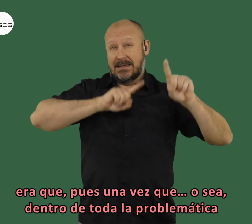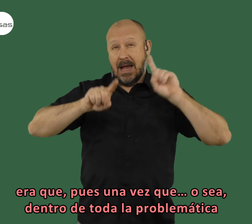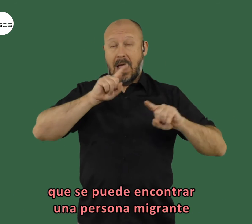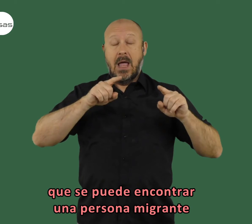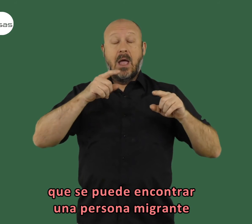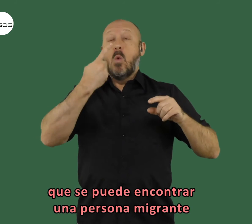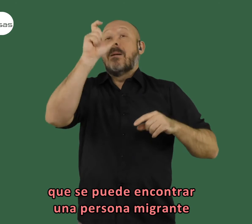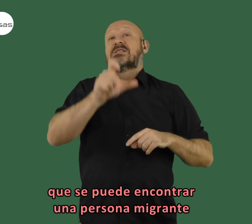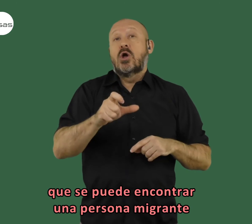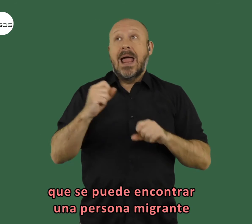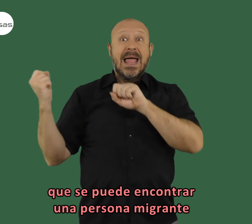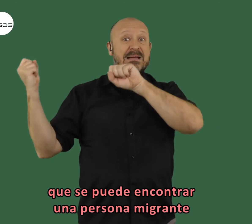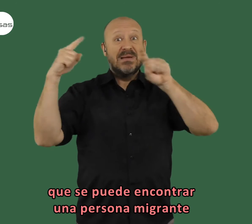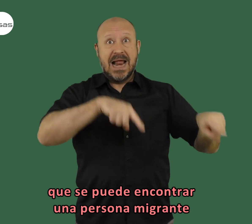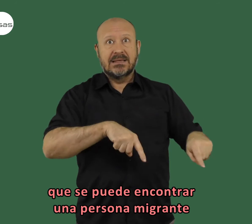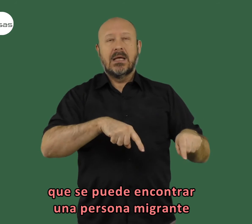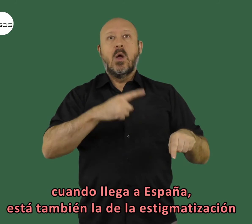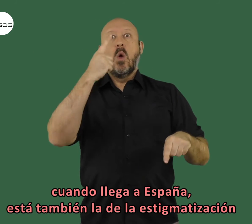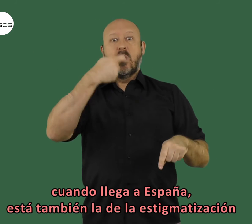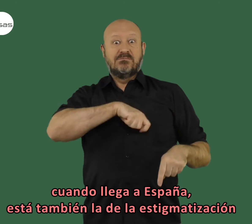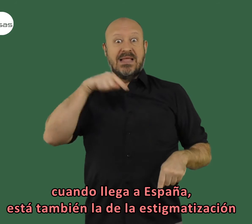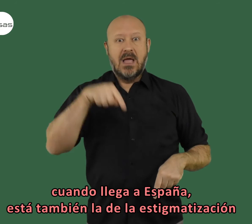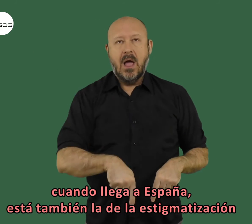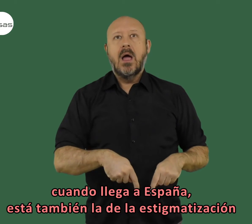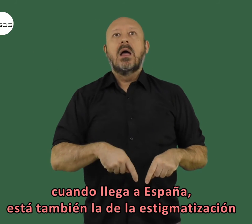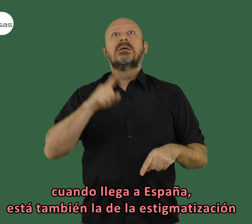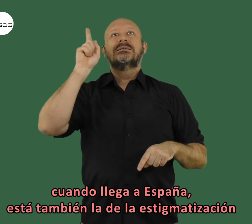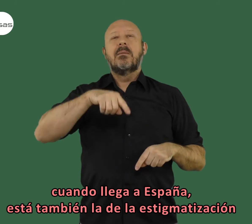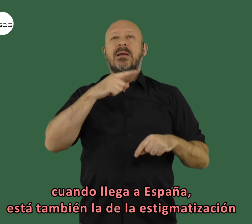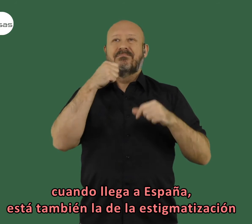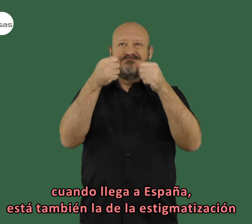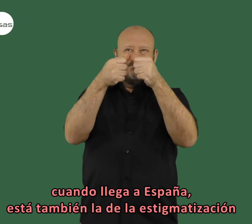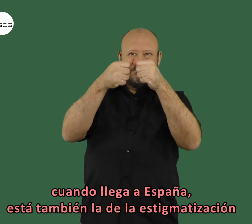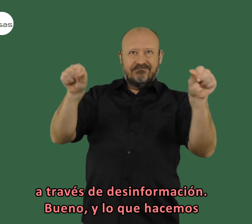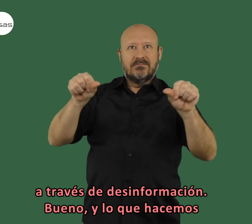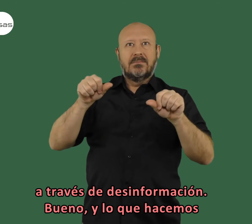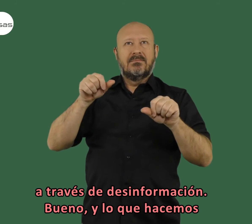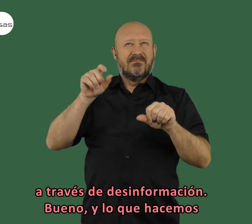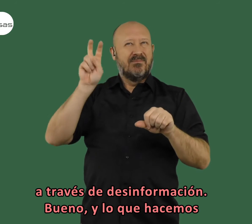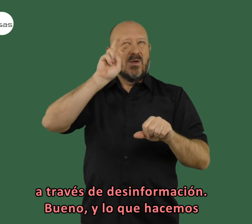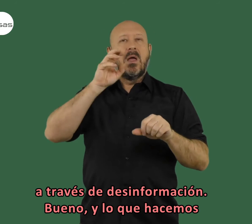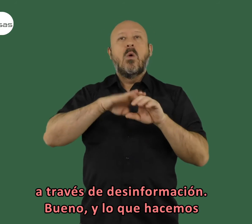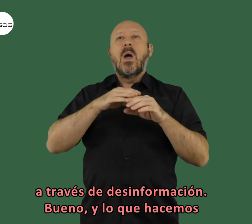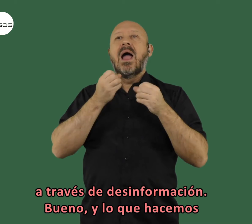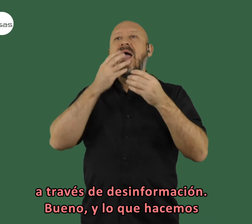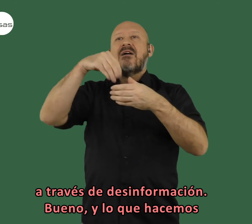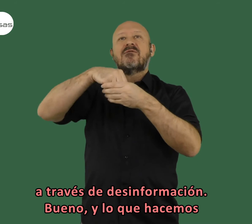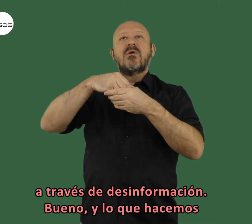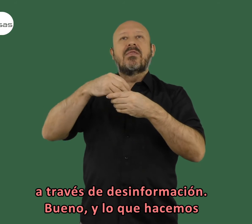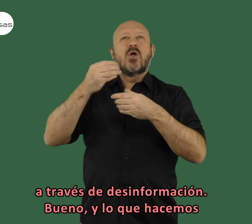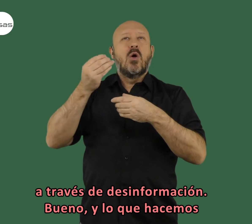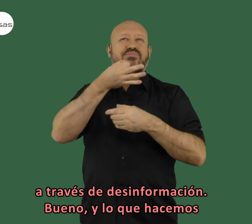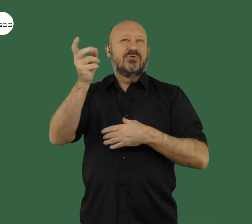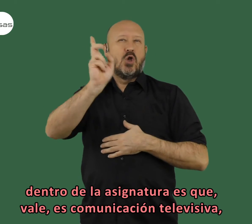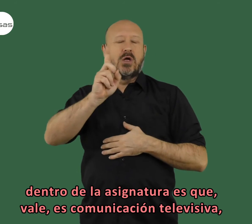la problemática que se puede encontrar una persona migrante cuando llega a España, está también la de la estigmatización a través de desinformación.